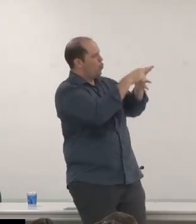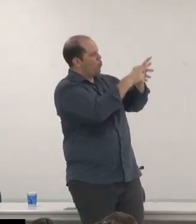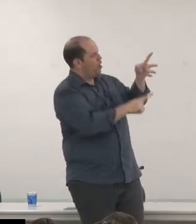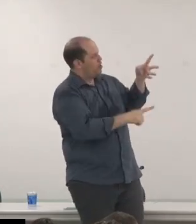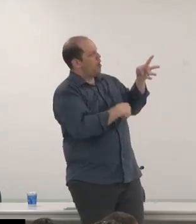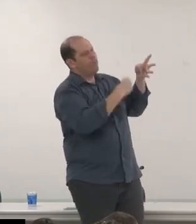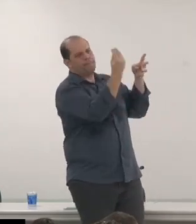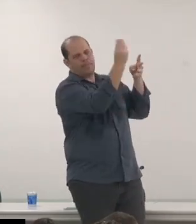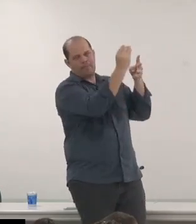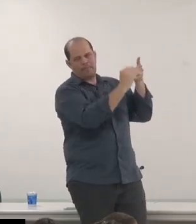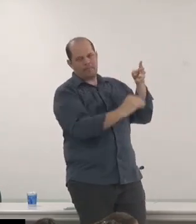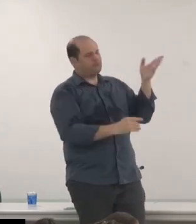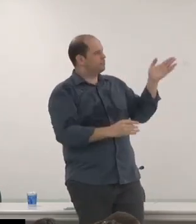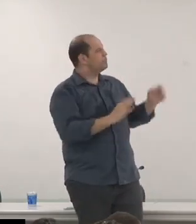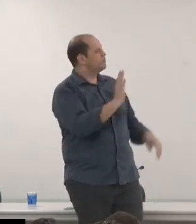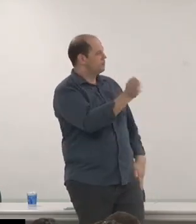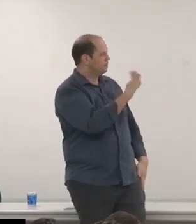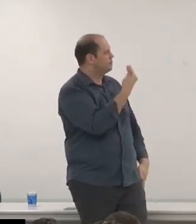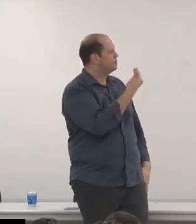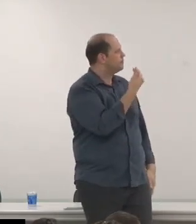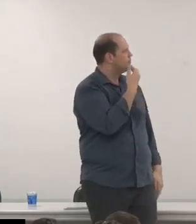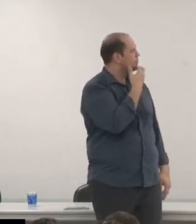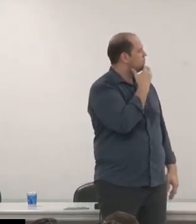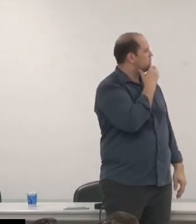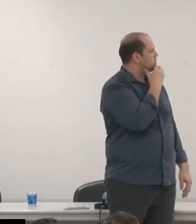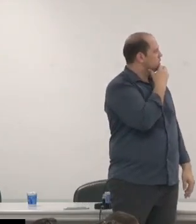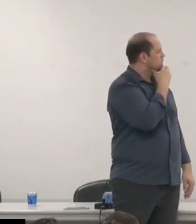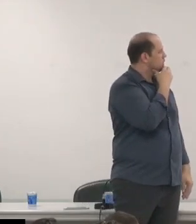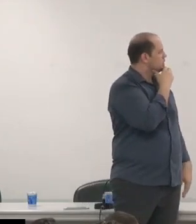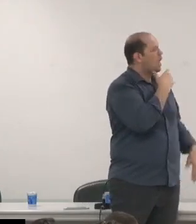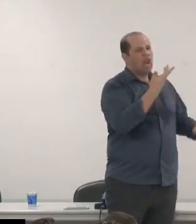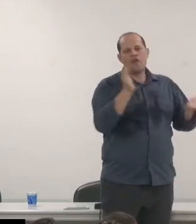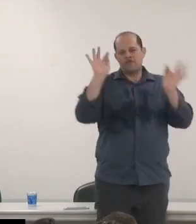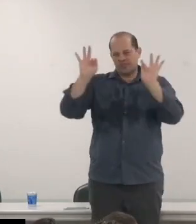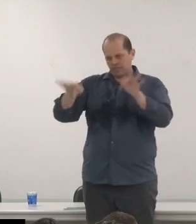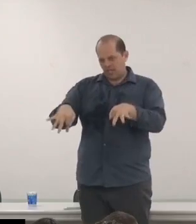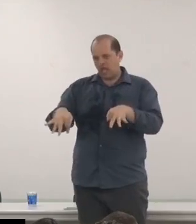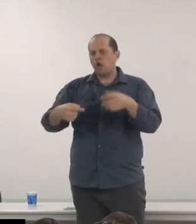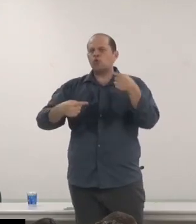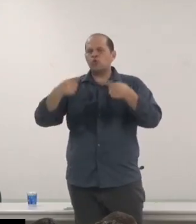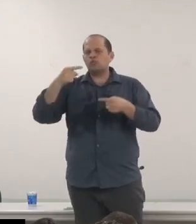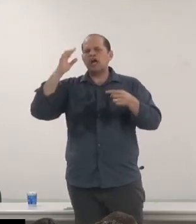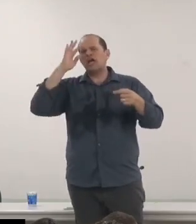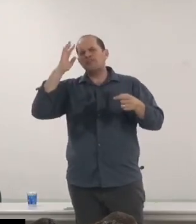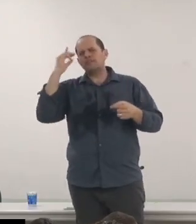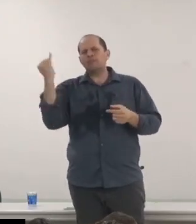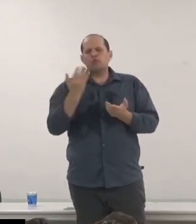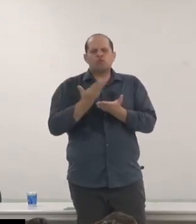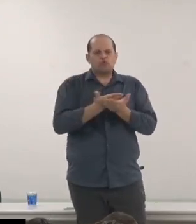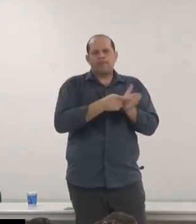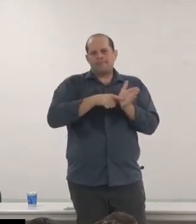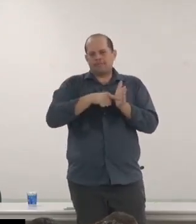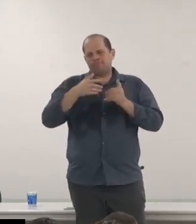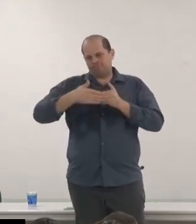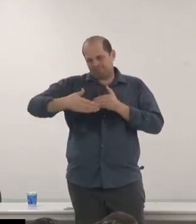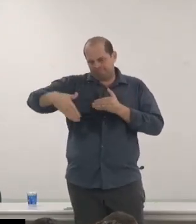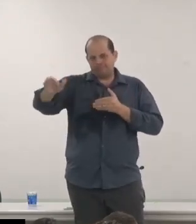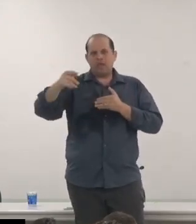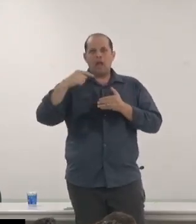desse empréstimo. Aqui eu tenho uma tabela que dá conta de tudo isso que eu falei de forma mais detalhada e organizada. E aí,